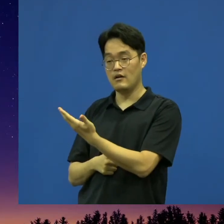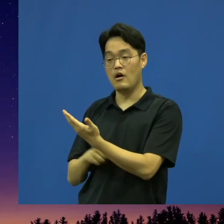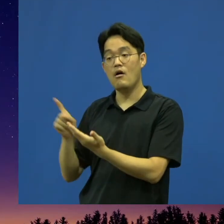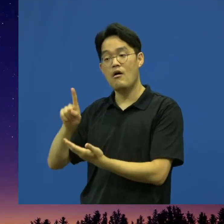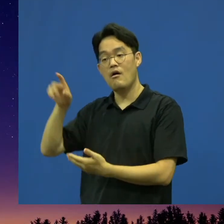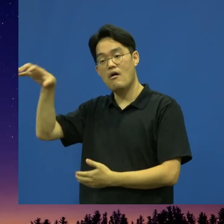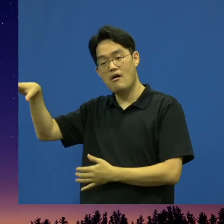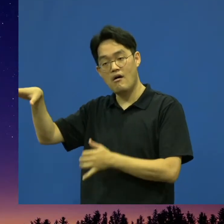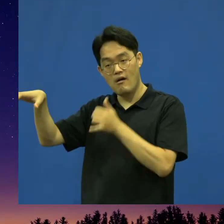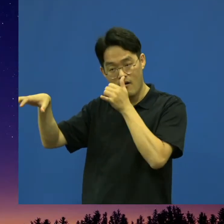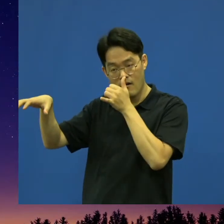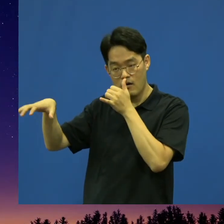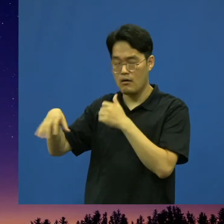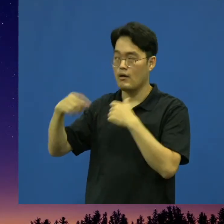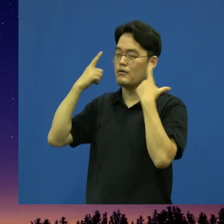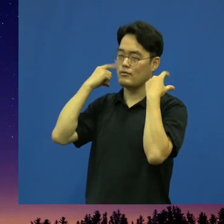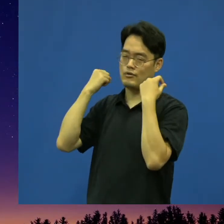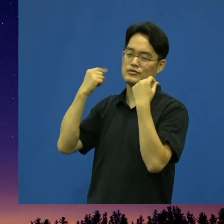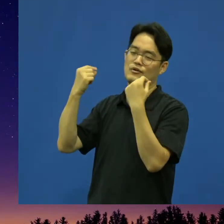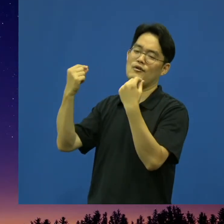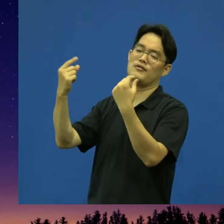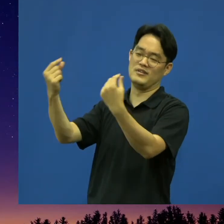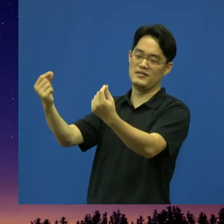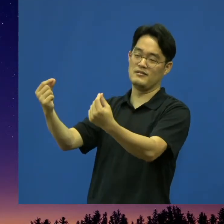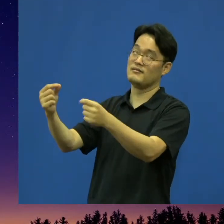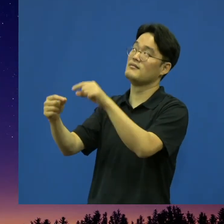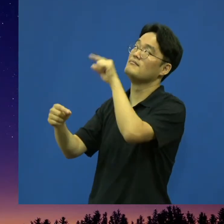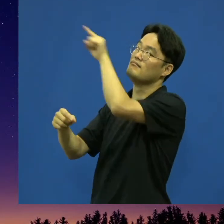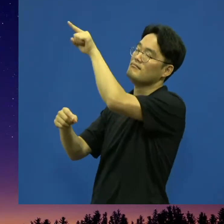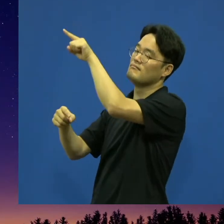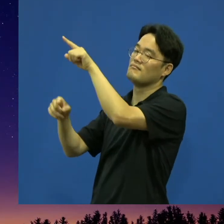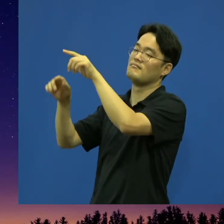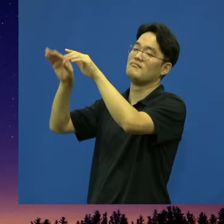그분은 여전히 거기 계셨어요.